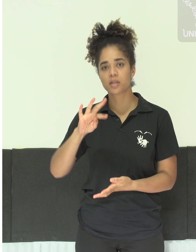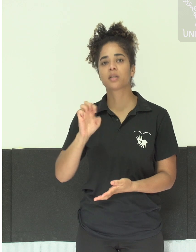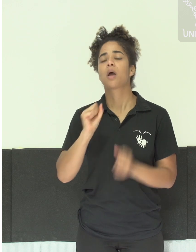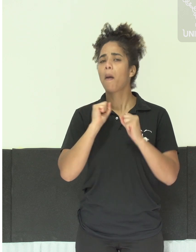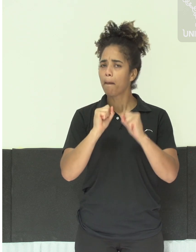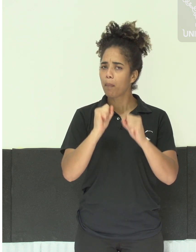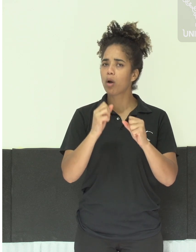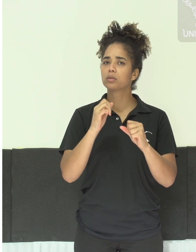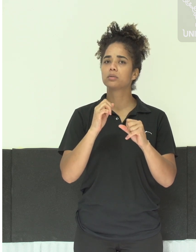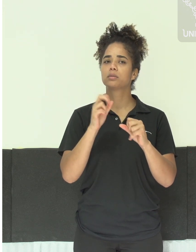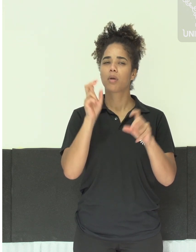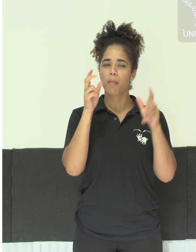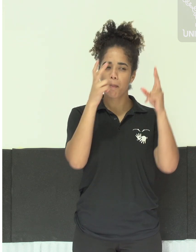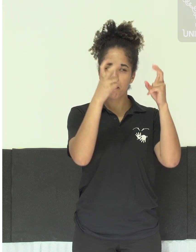do